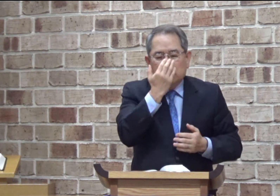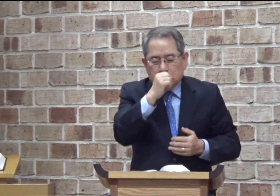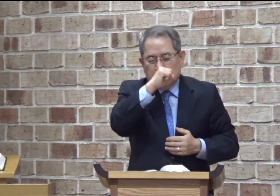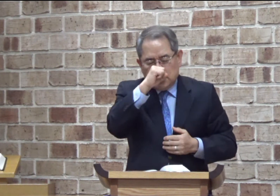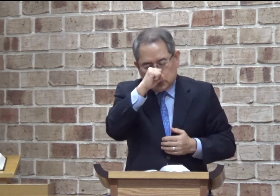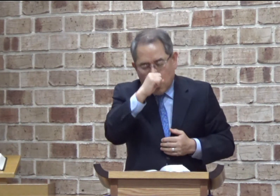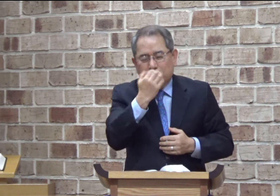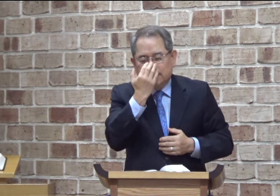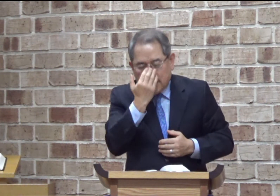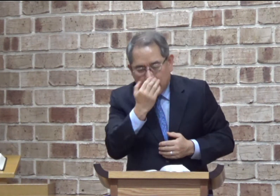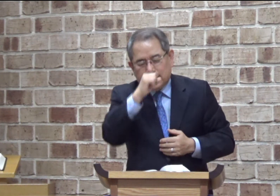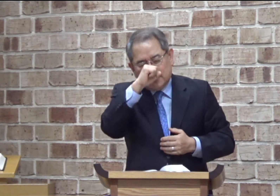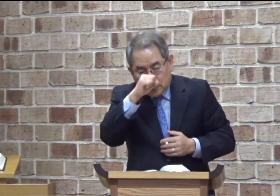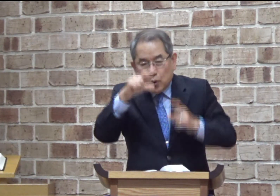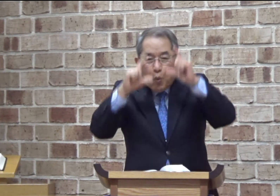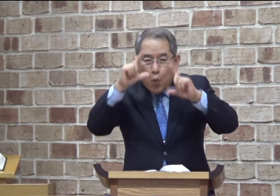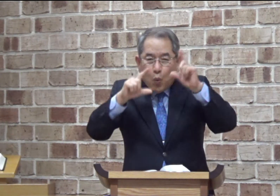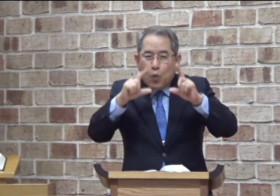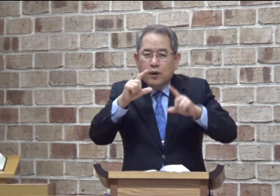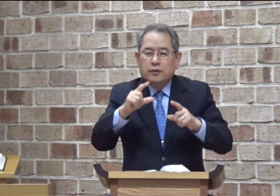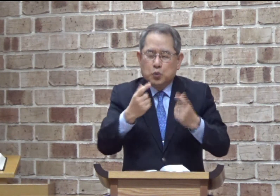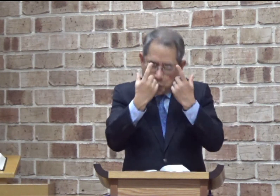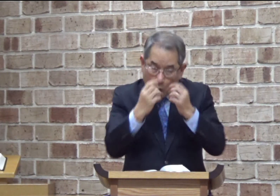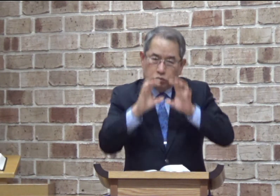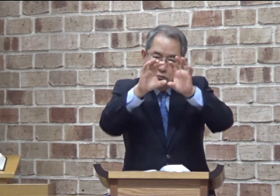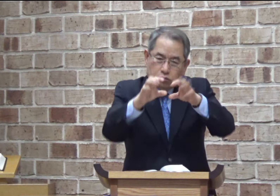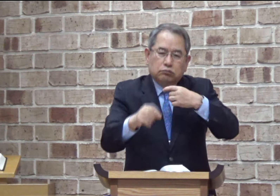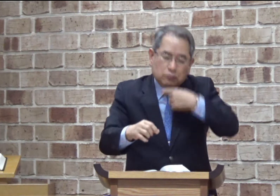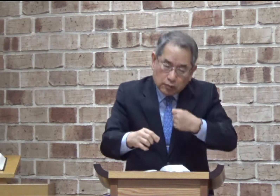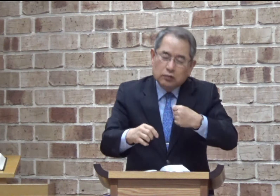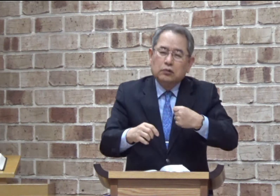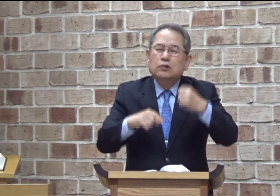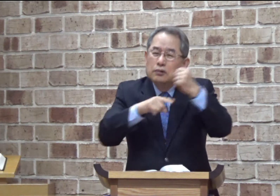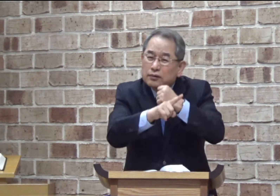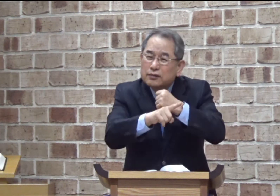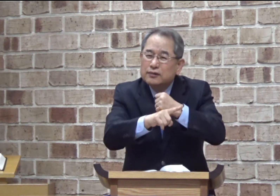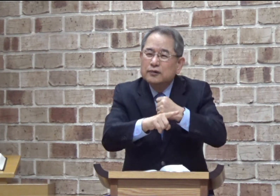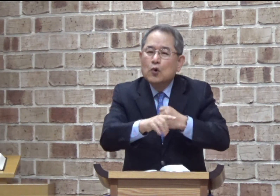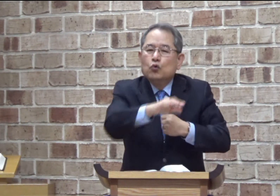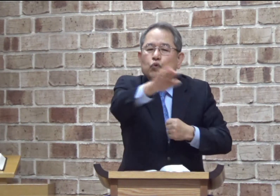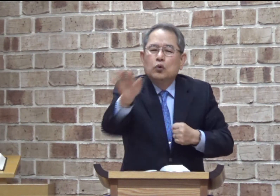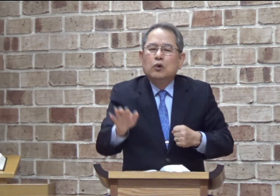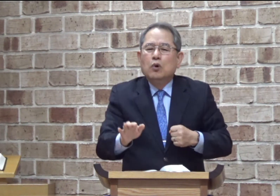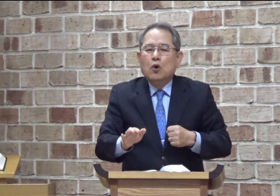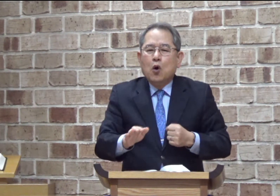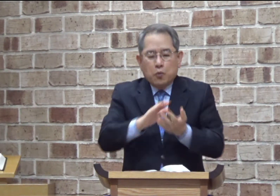닮아 겸손하고 아름다운 모습으로 살길 원하십니다.